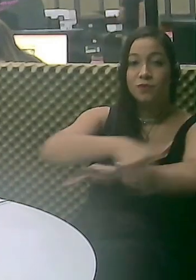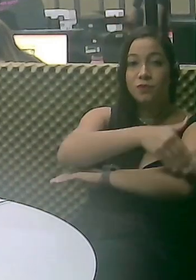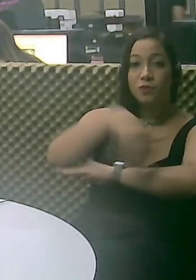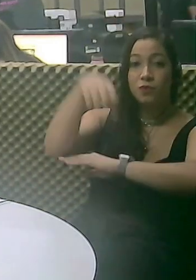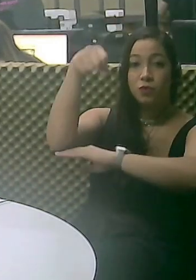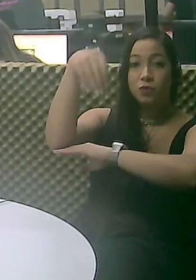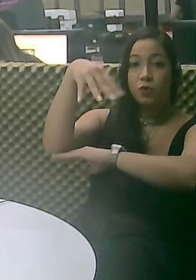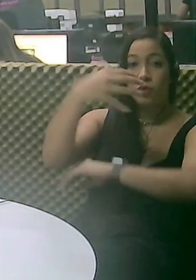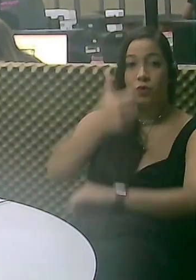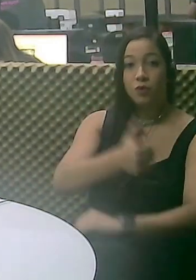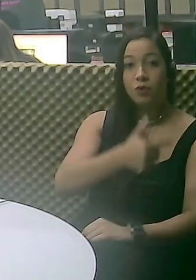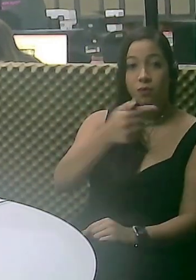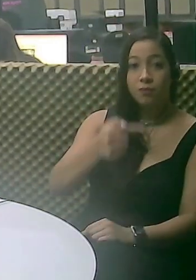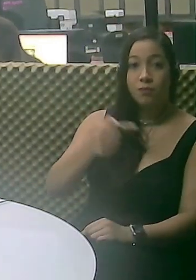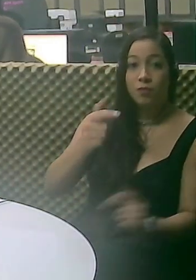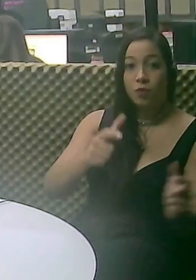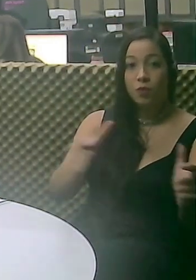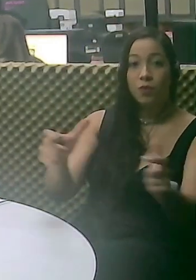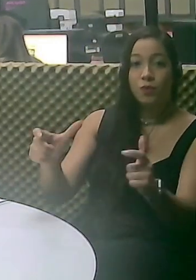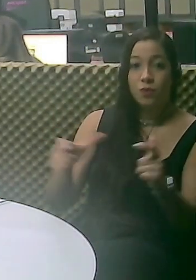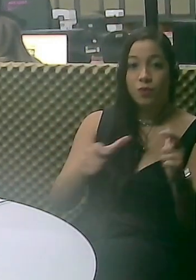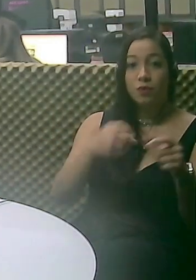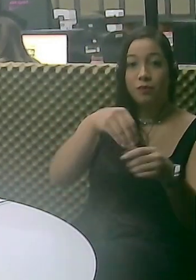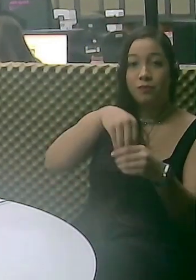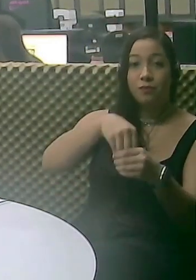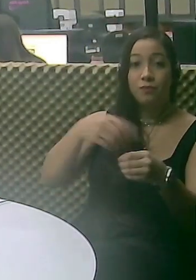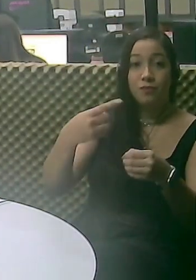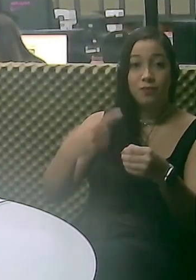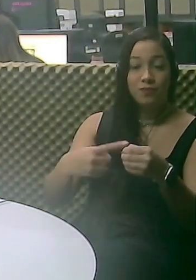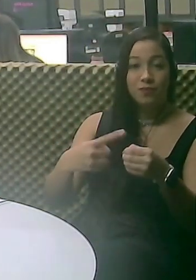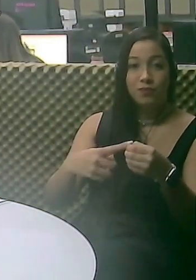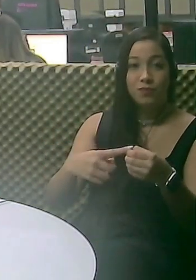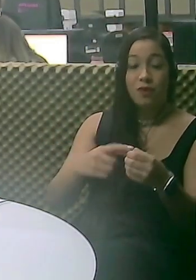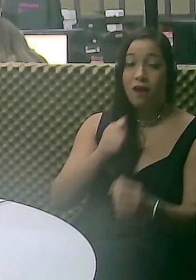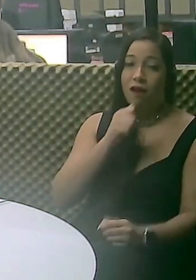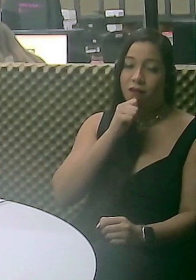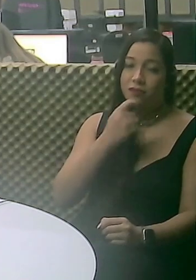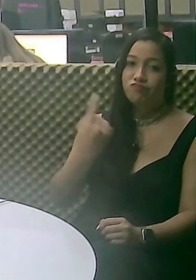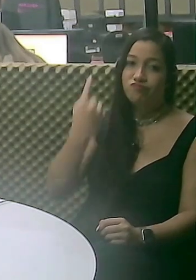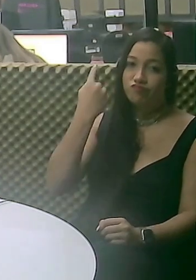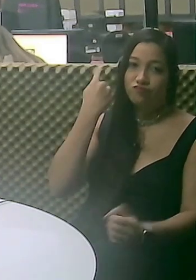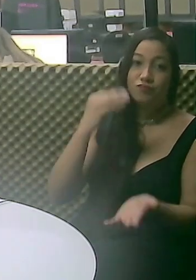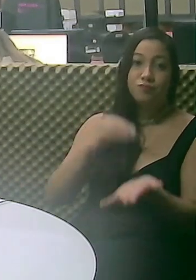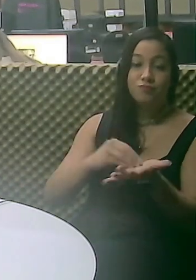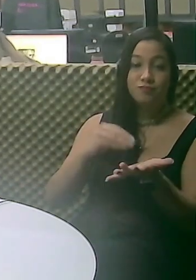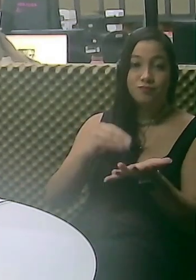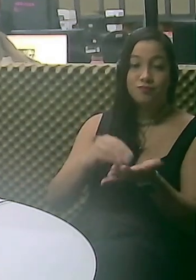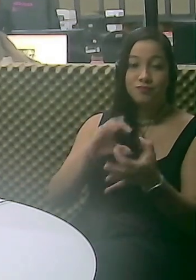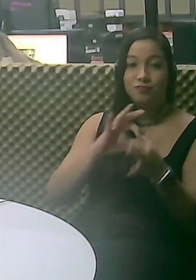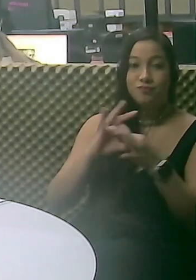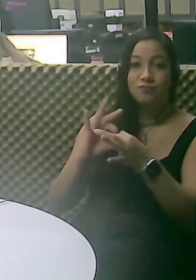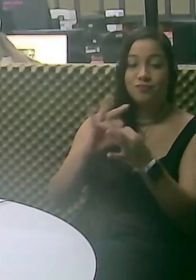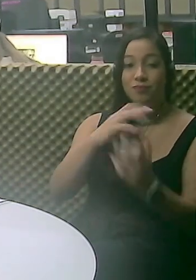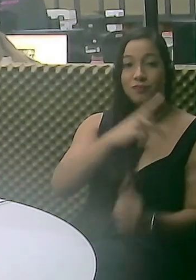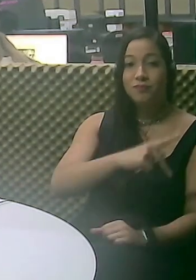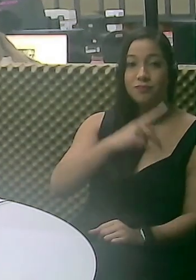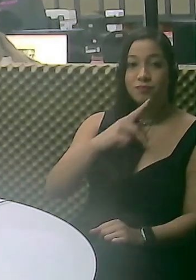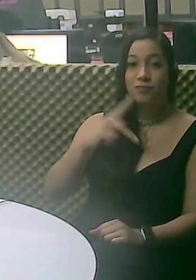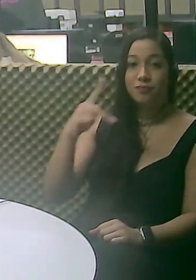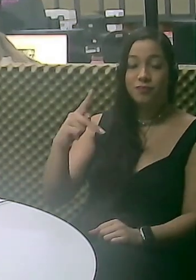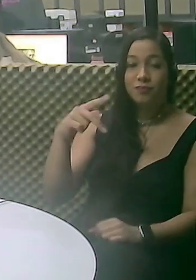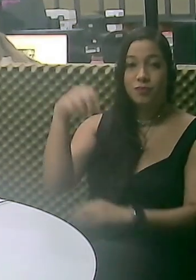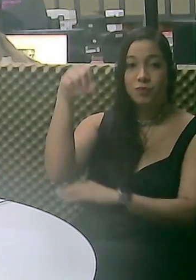em 177 locais da cidade, ainda não contemplados pela parceria público-privada, a PPP, do